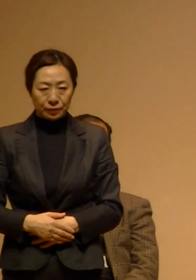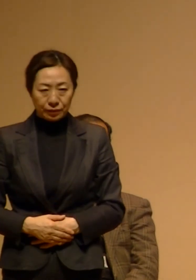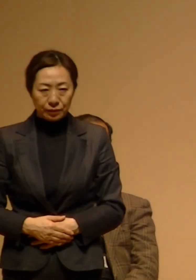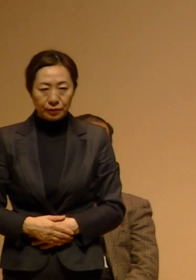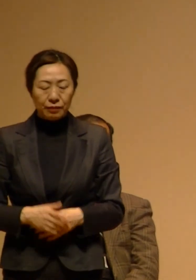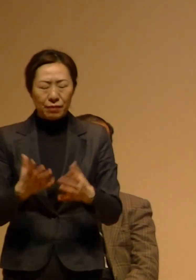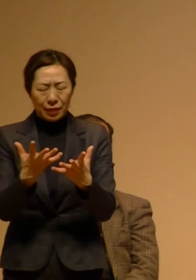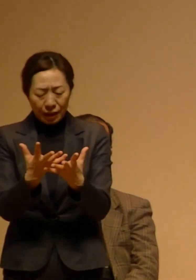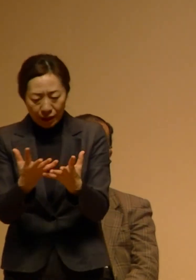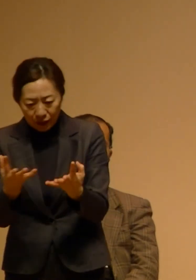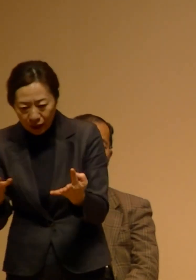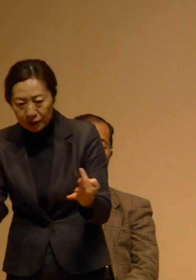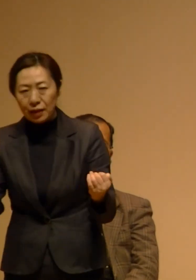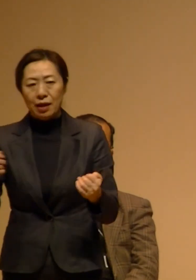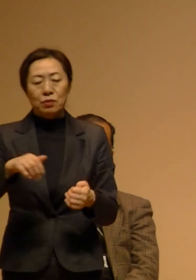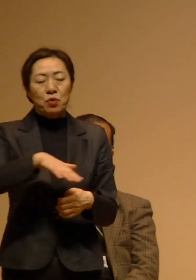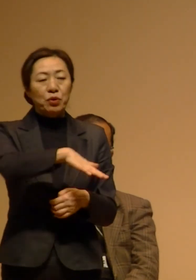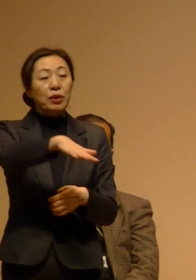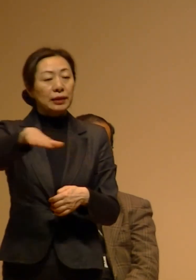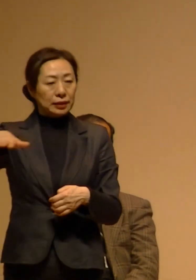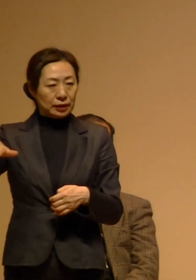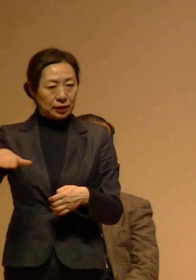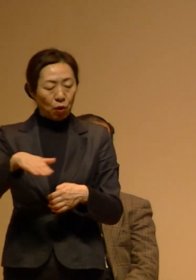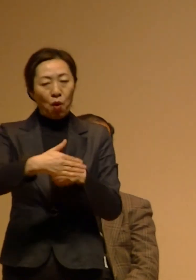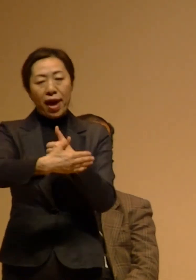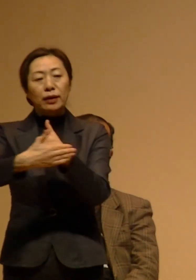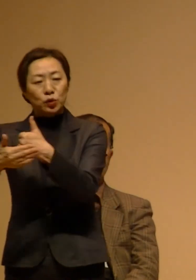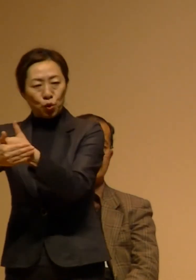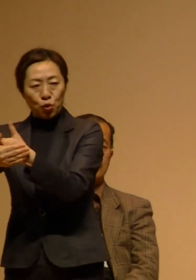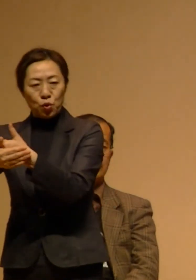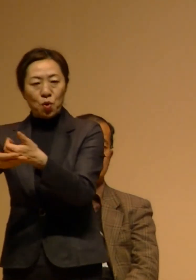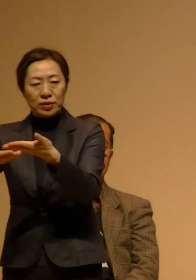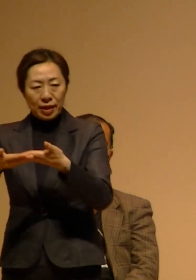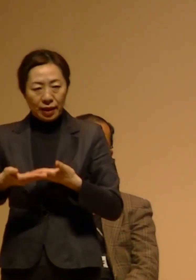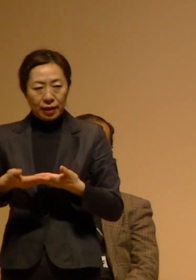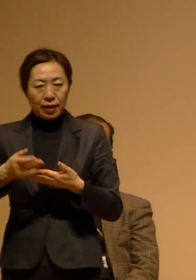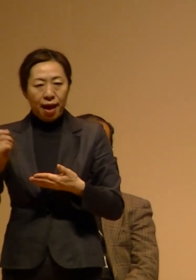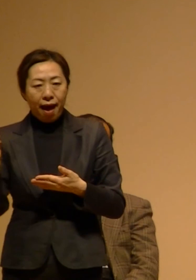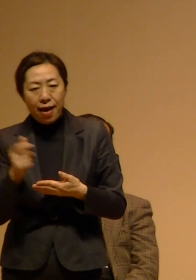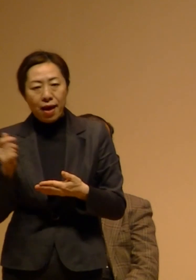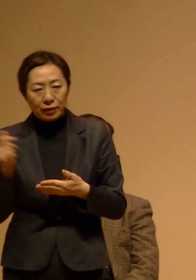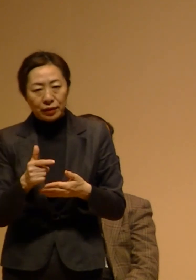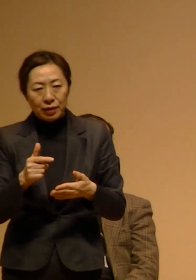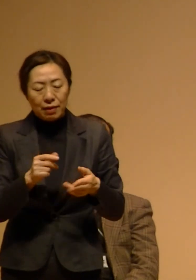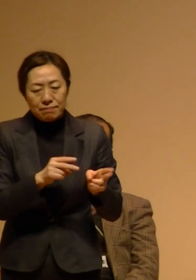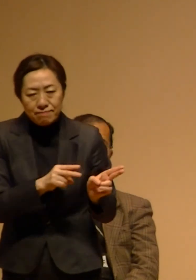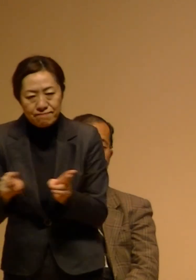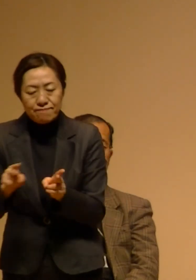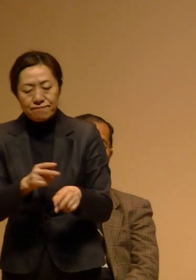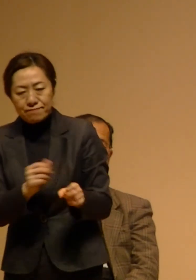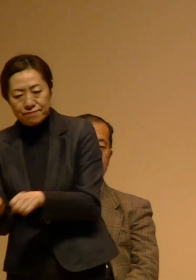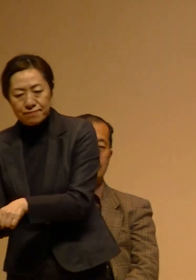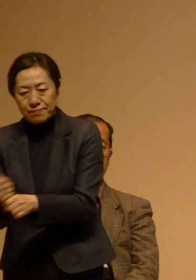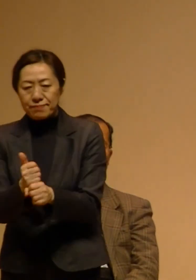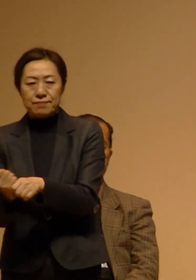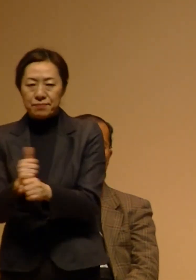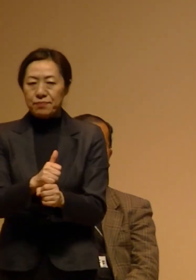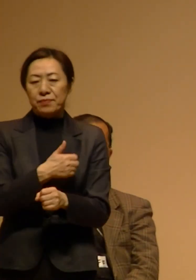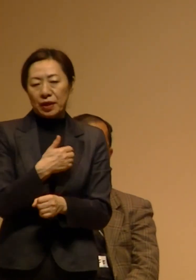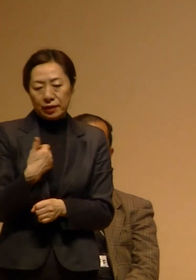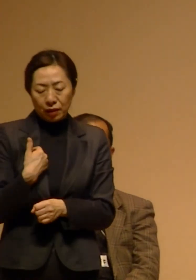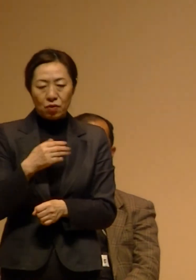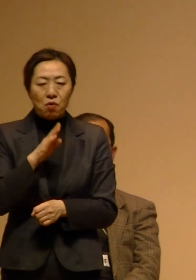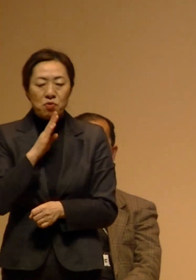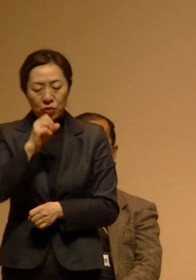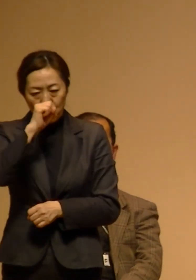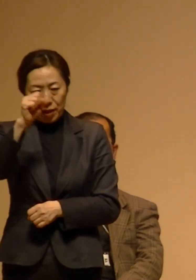多くの方々のご援助で早い復旧ができたことを本当に幸せに思ってございます。